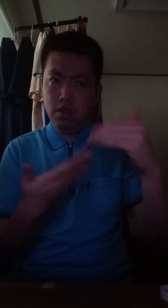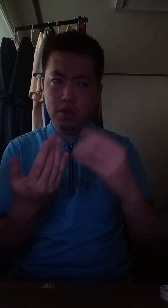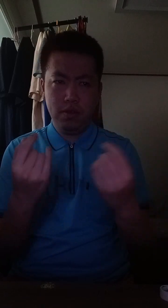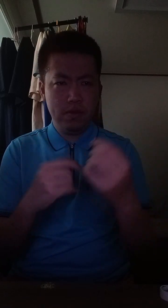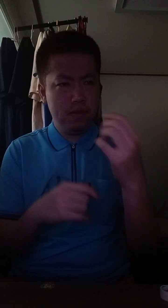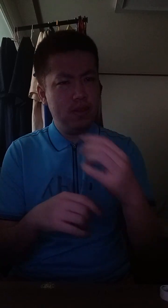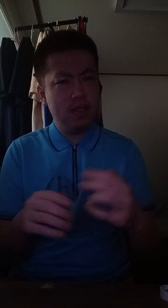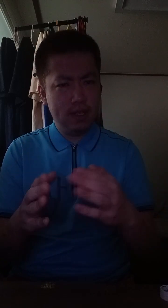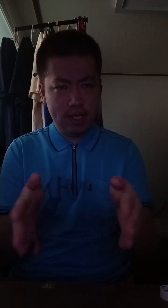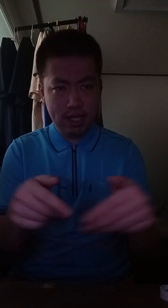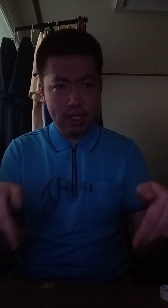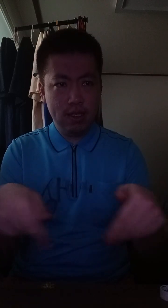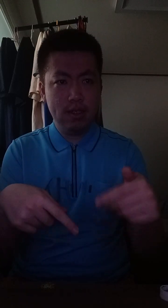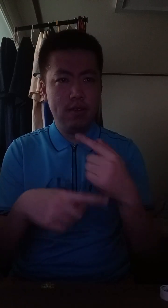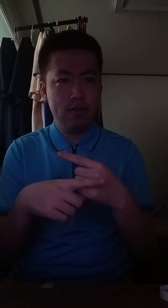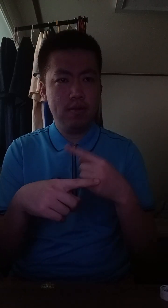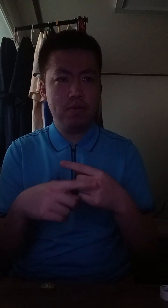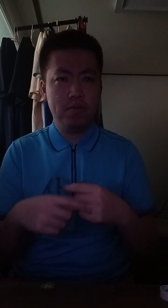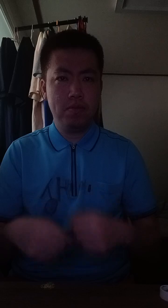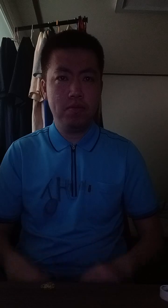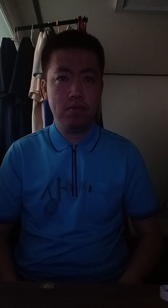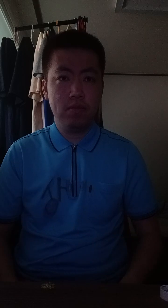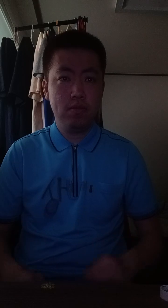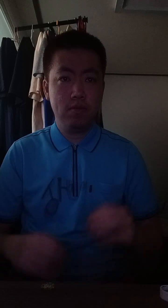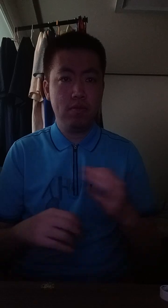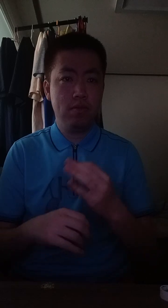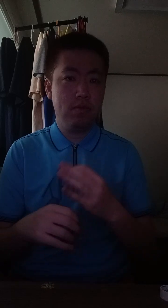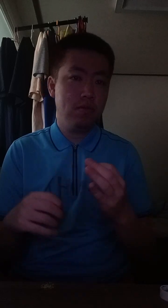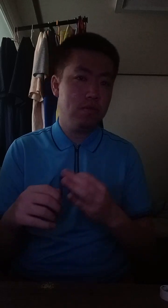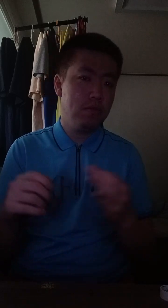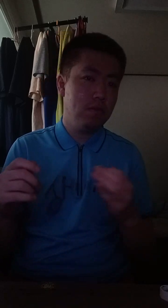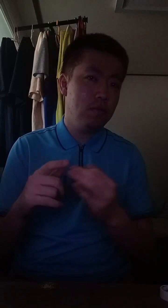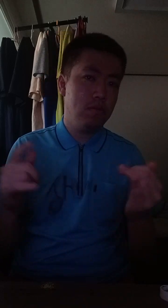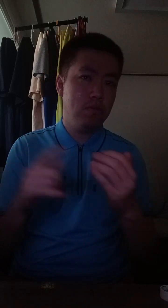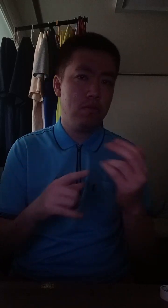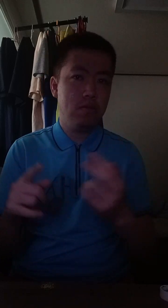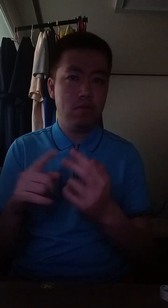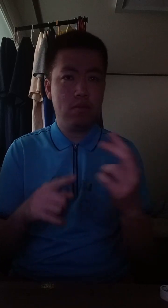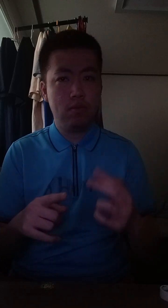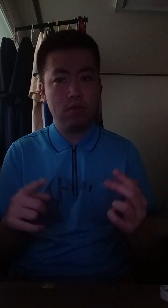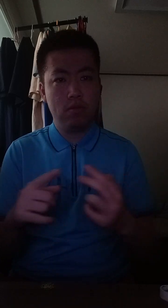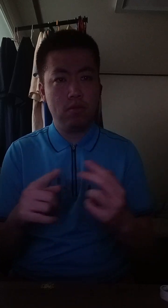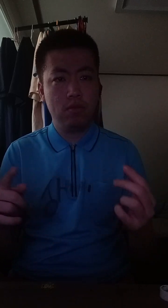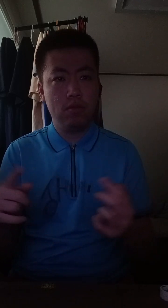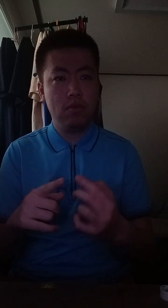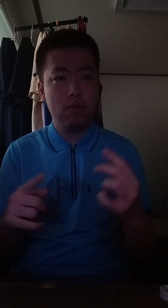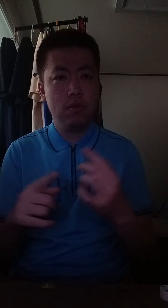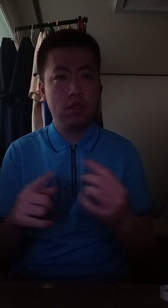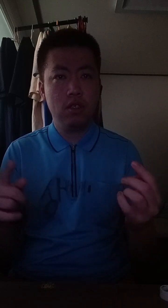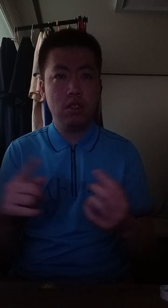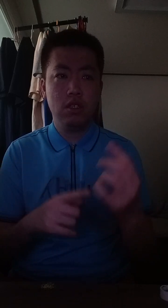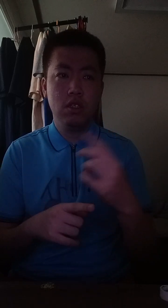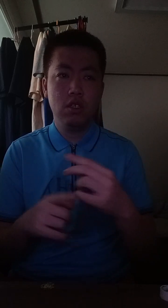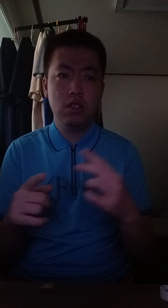선로에 들어갈 일이 없는 것인데 경찰은 CCTV 등을 확보해 사고 당시 근로자들의 안전수칙 위반 여부를